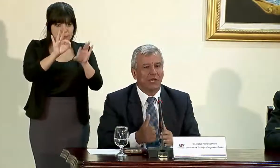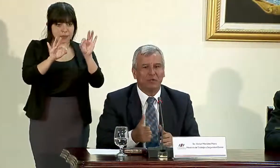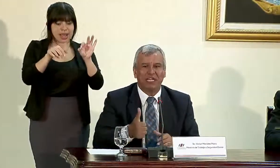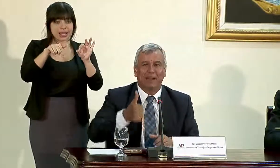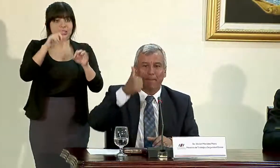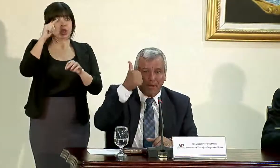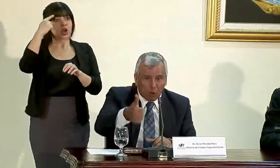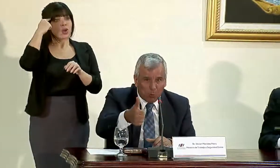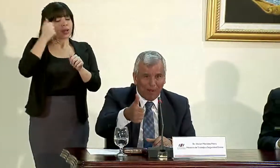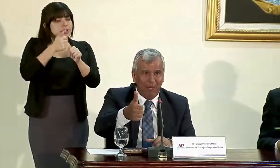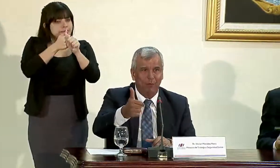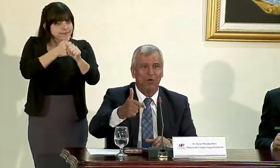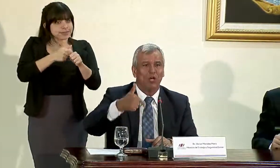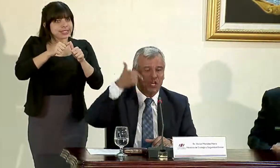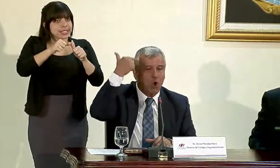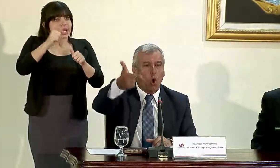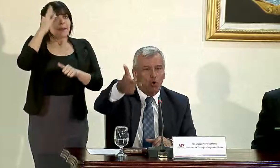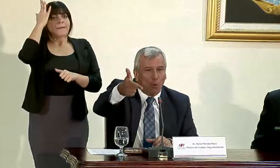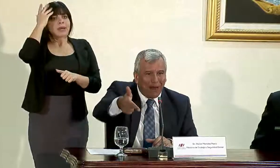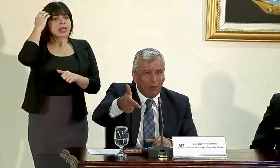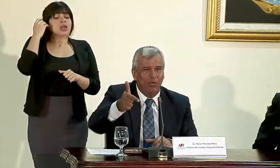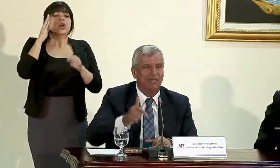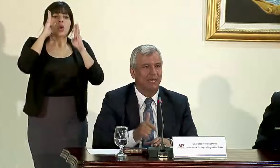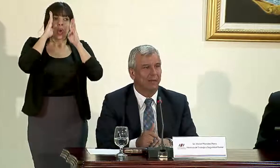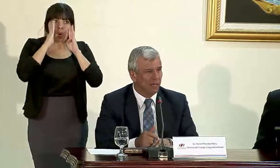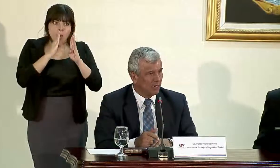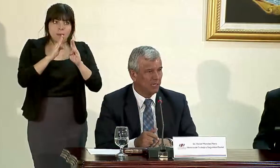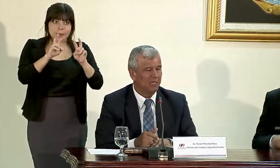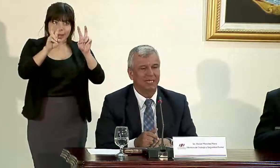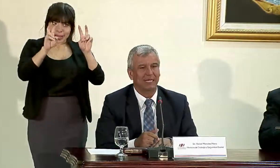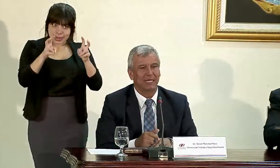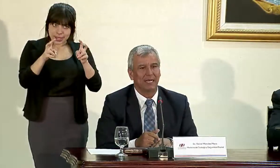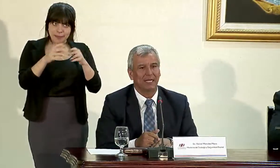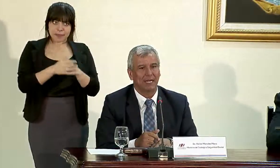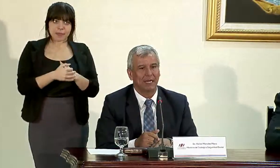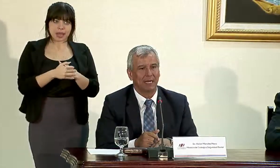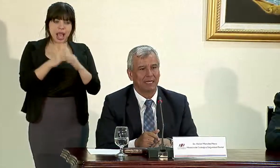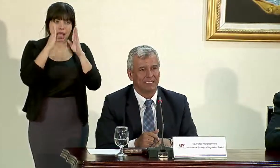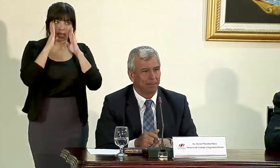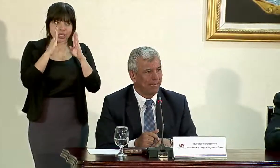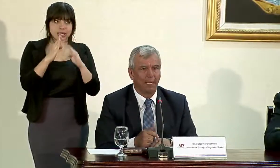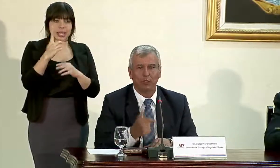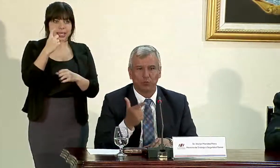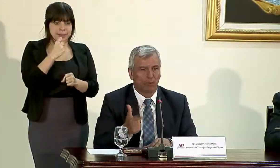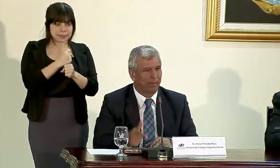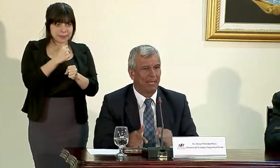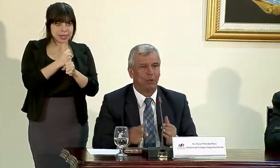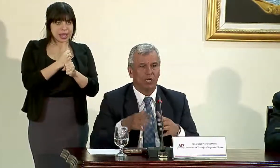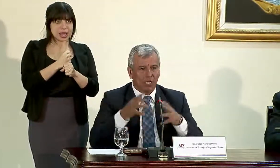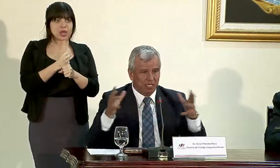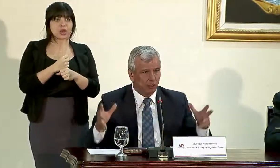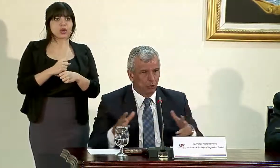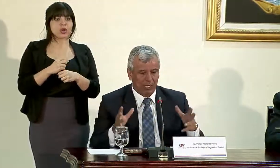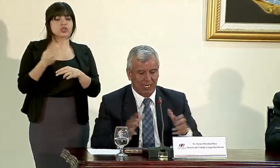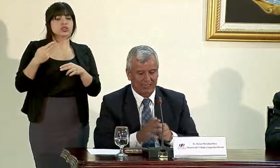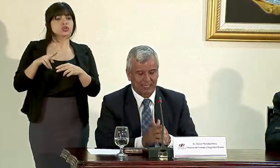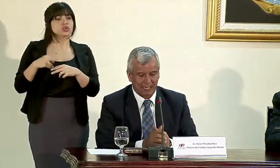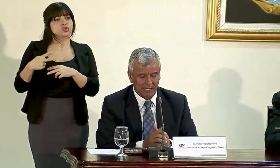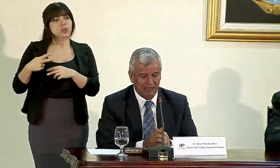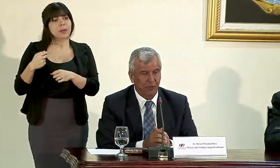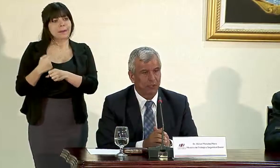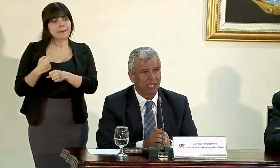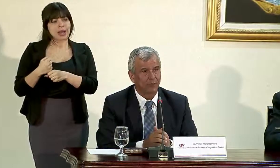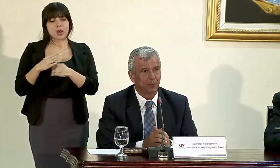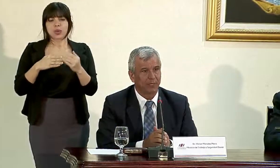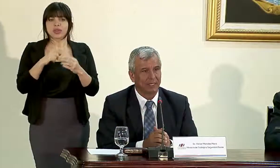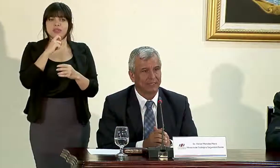este gobierno sigue preocupado y ocupado en el tema de atender el desempleo, el subempleo y todas